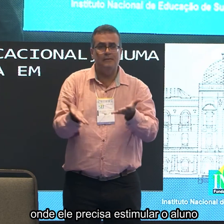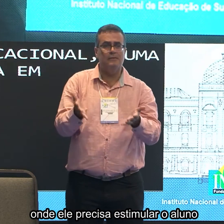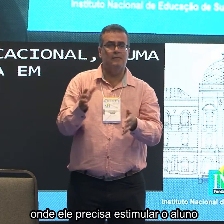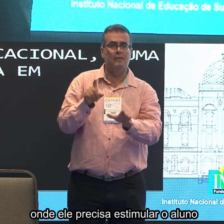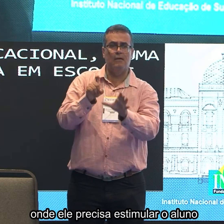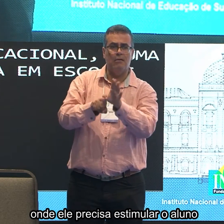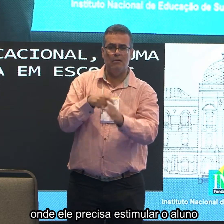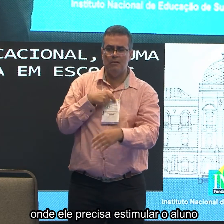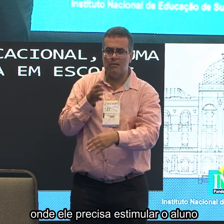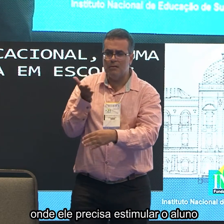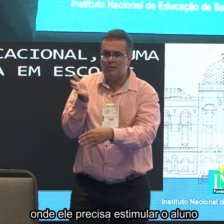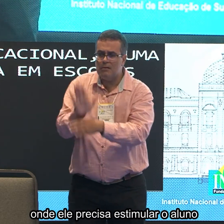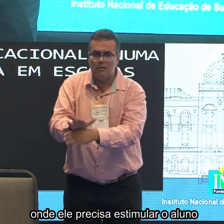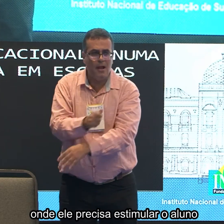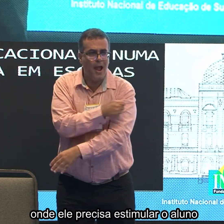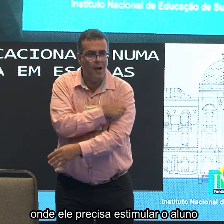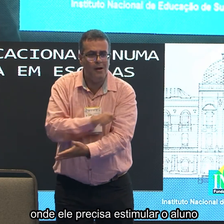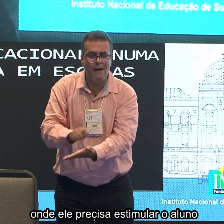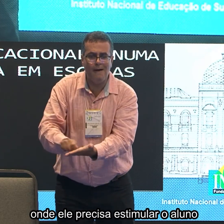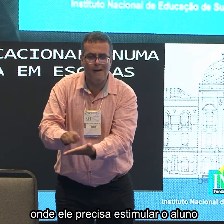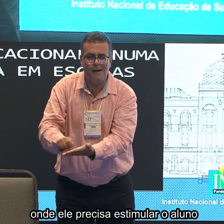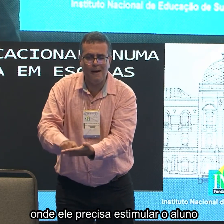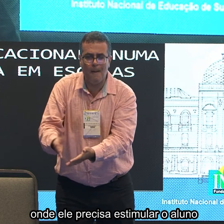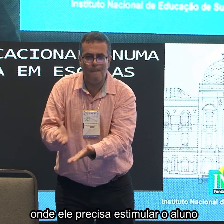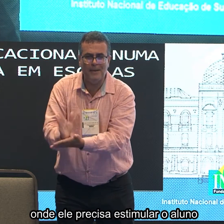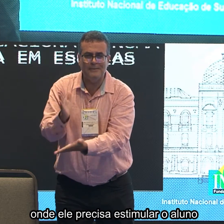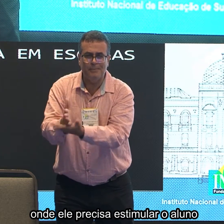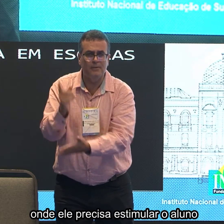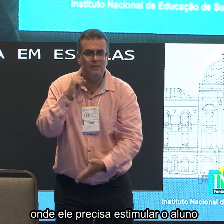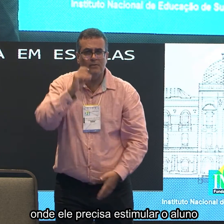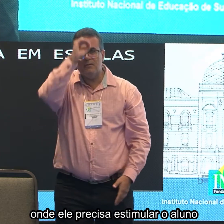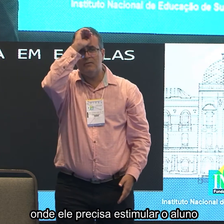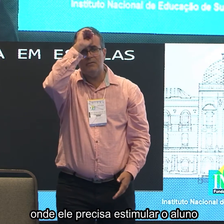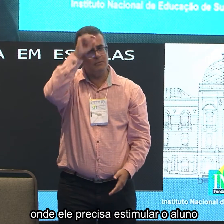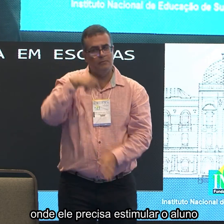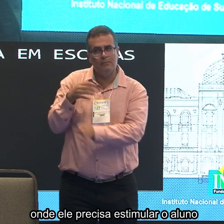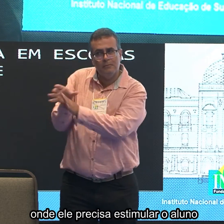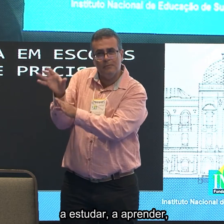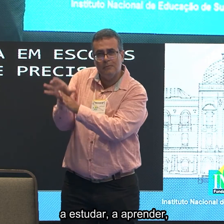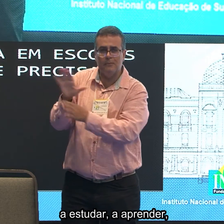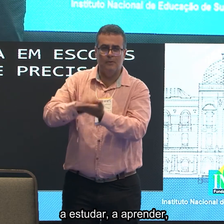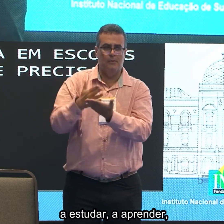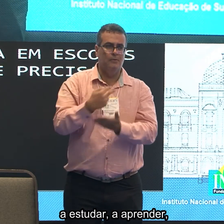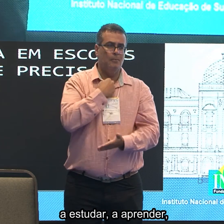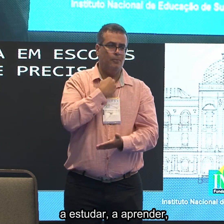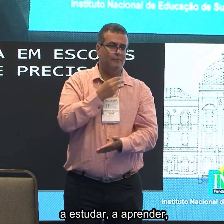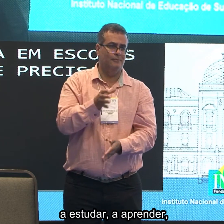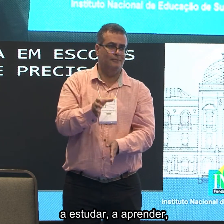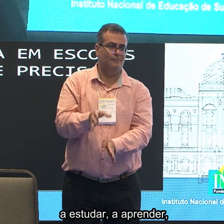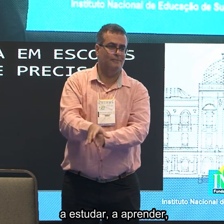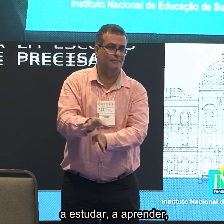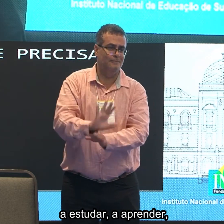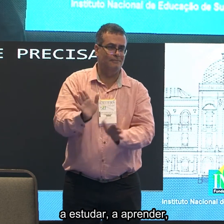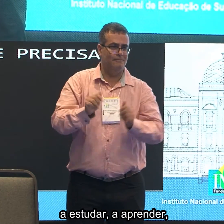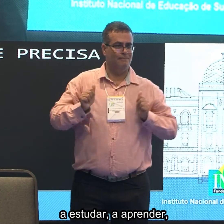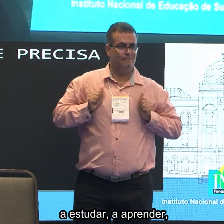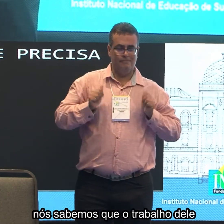onde ele precisa também estimular o aluno a estudar, a aprender. Ele